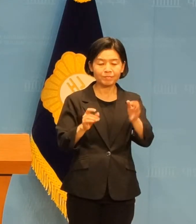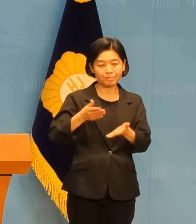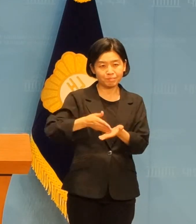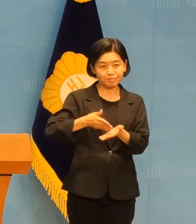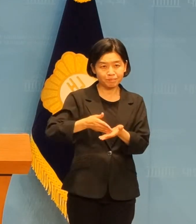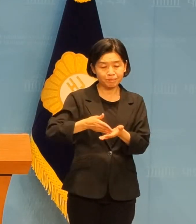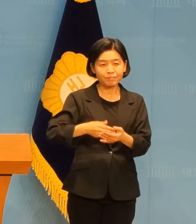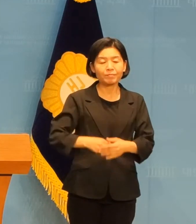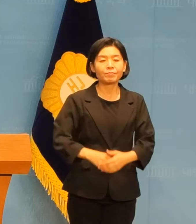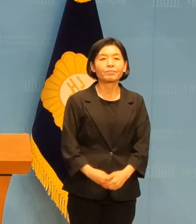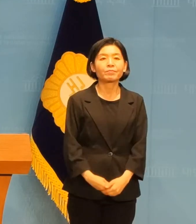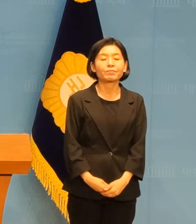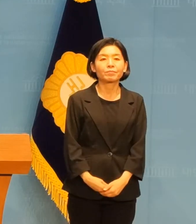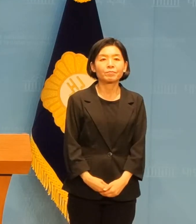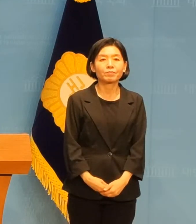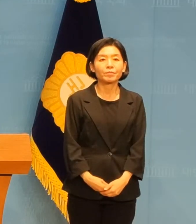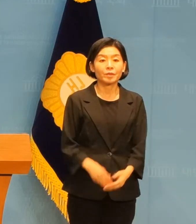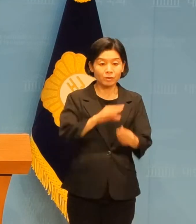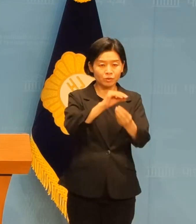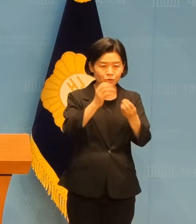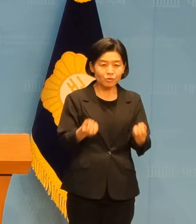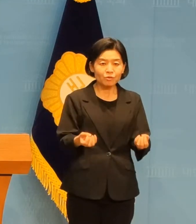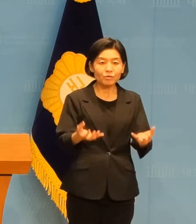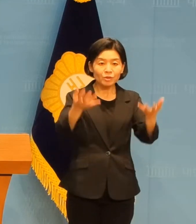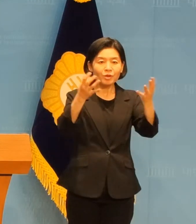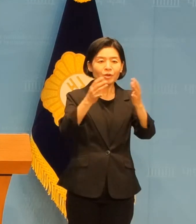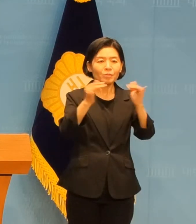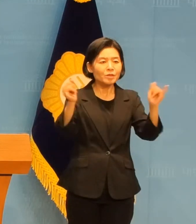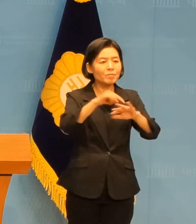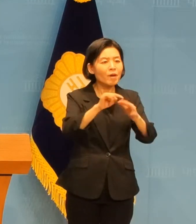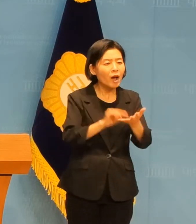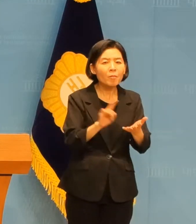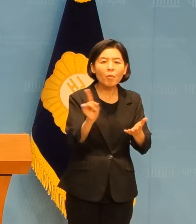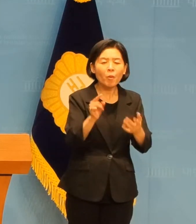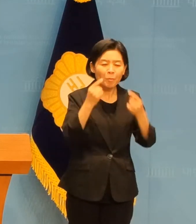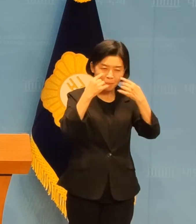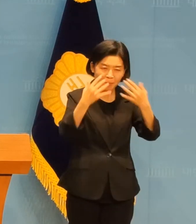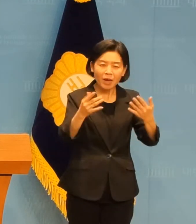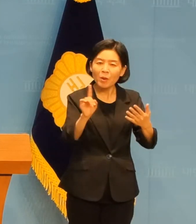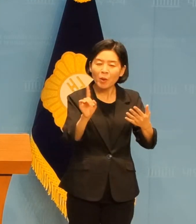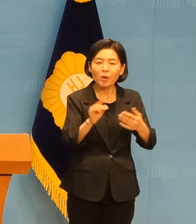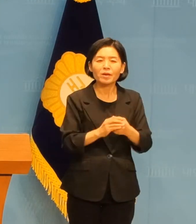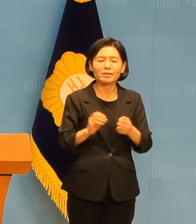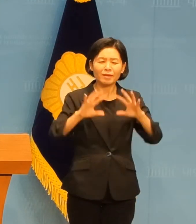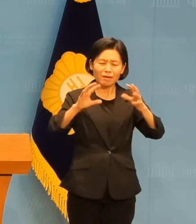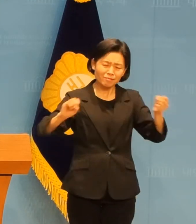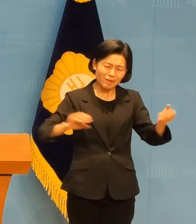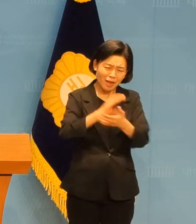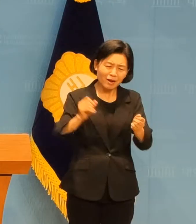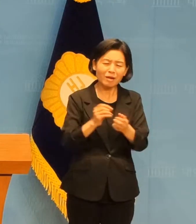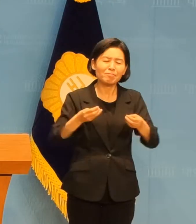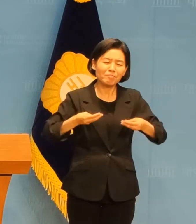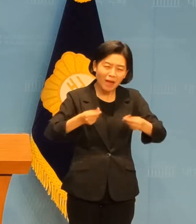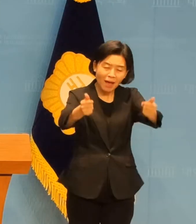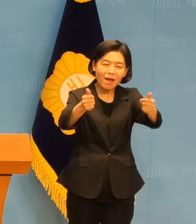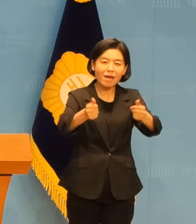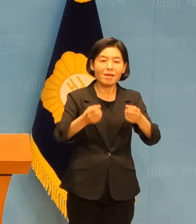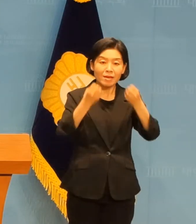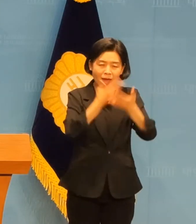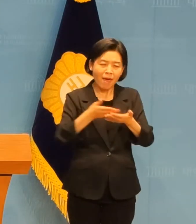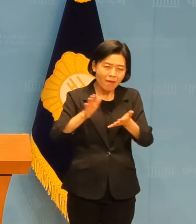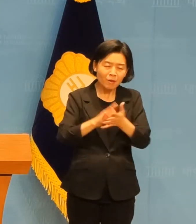진행하겠습니다. 추석 민심은 극명합니다. 내란 청산, 개혁 완수, 민생